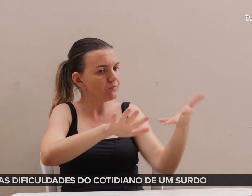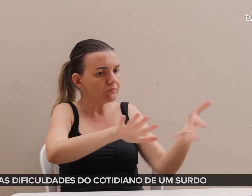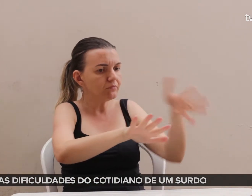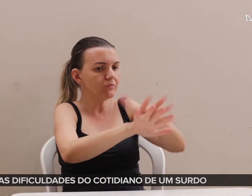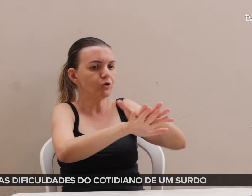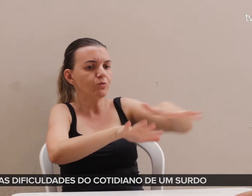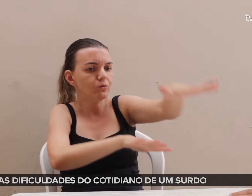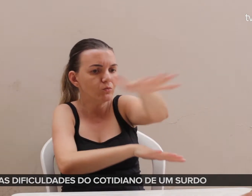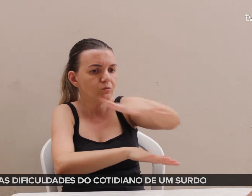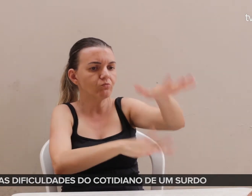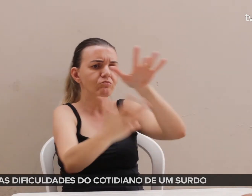que surdo ele é profissional.